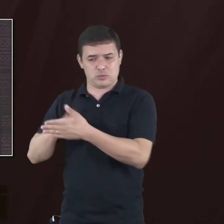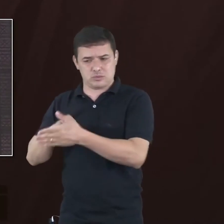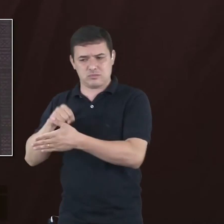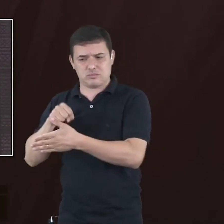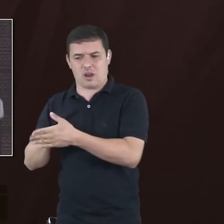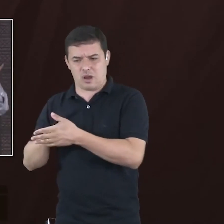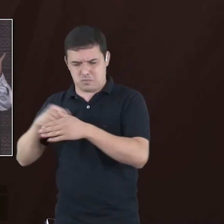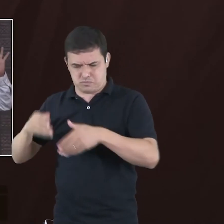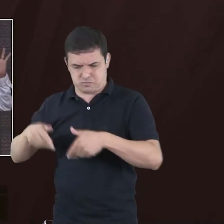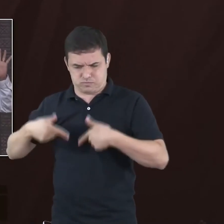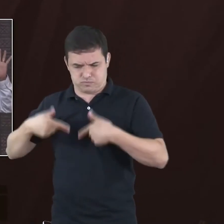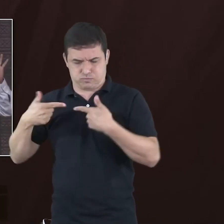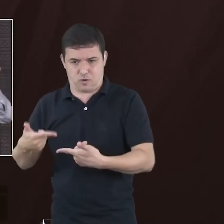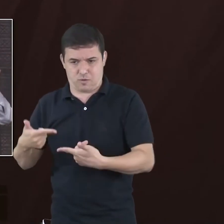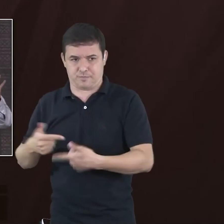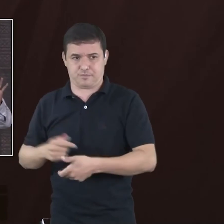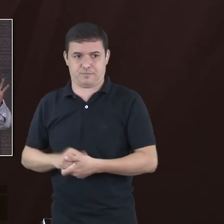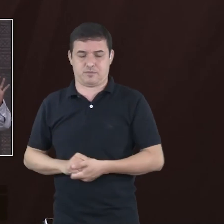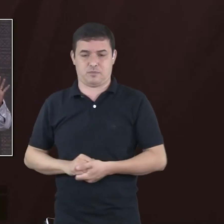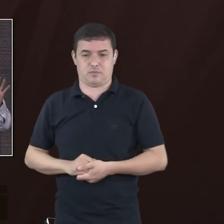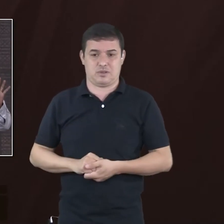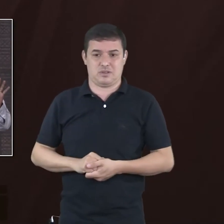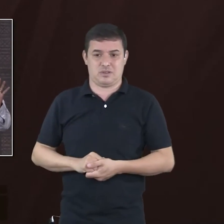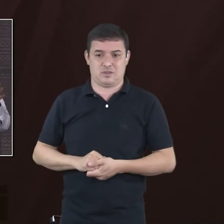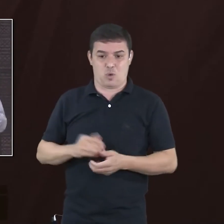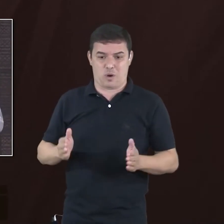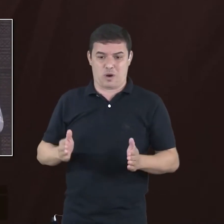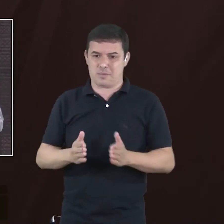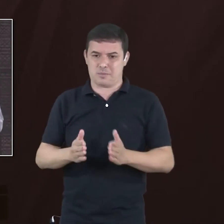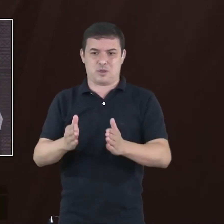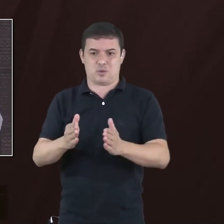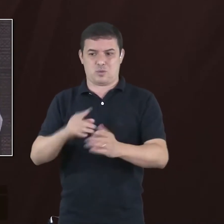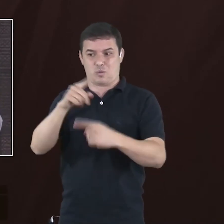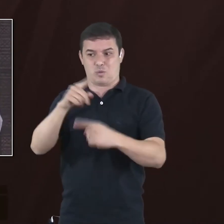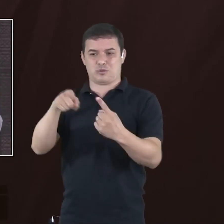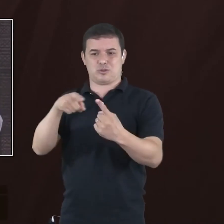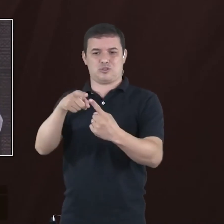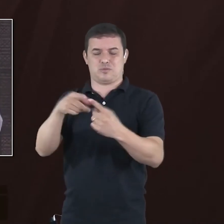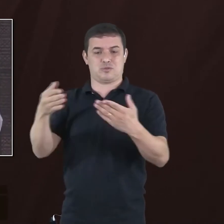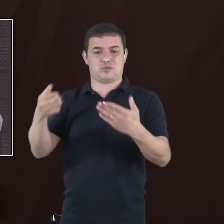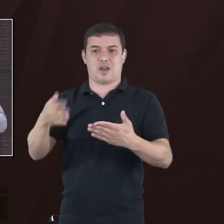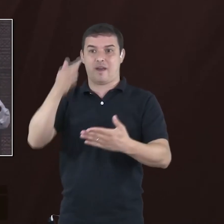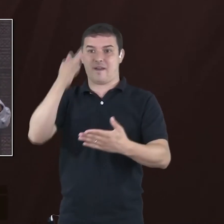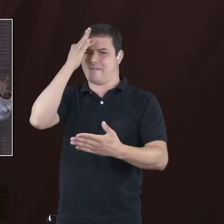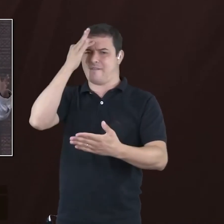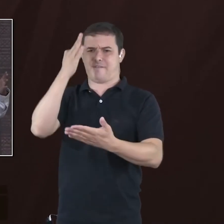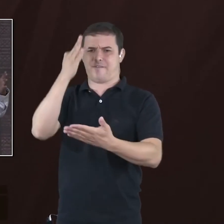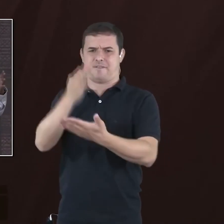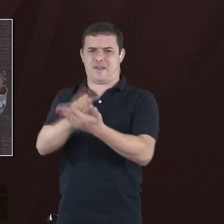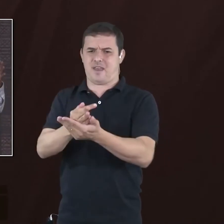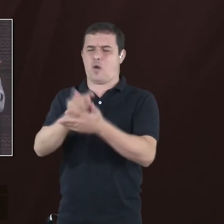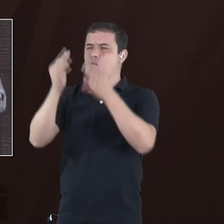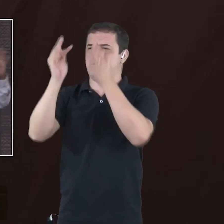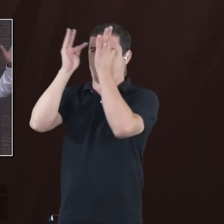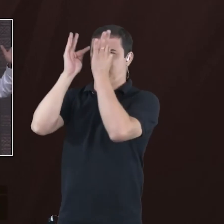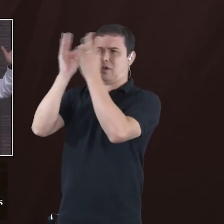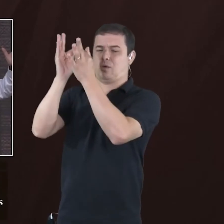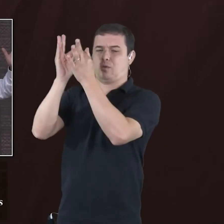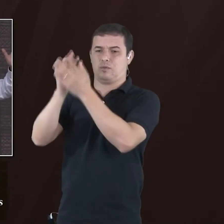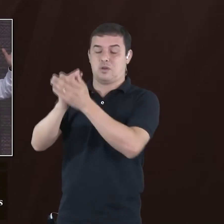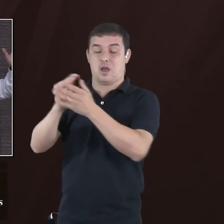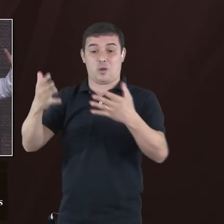combate. Completei a carreira, guardei a fé. Já agora, a coroa